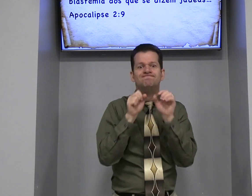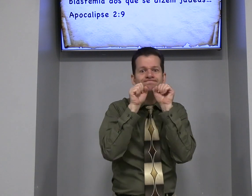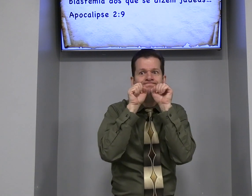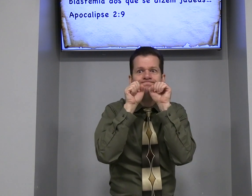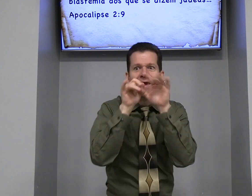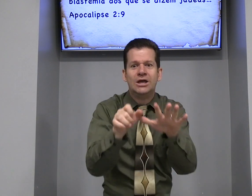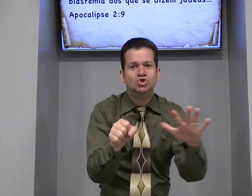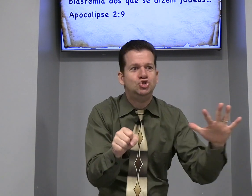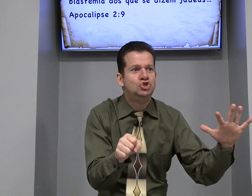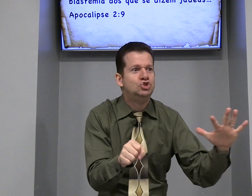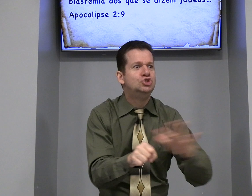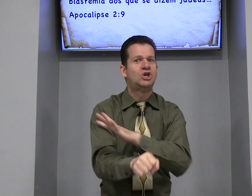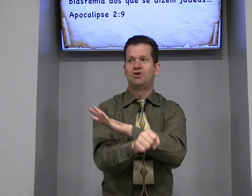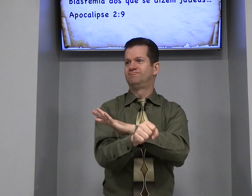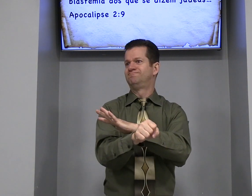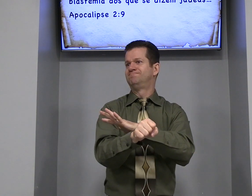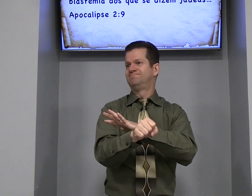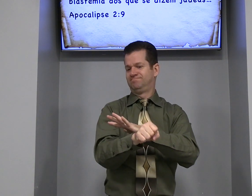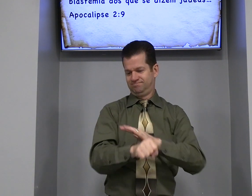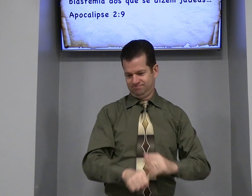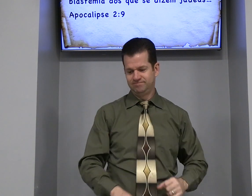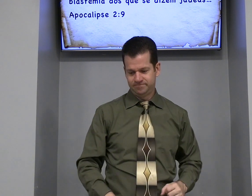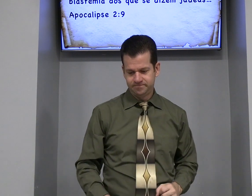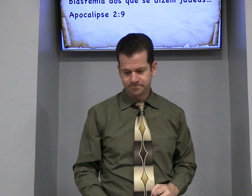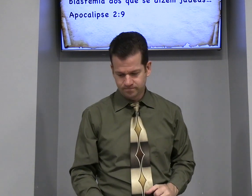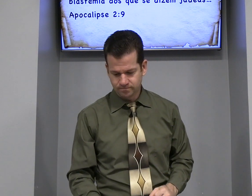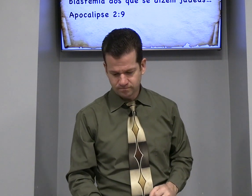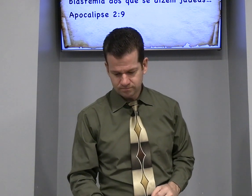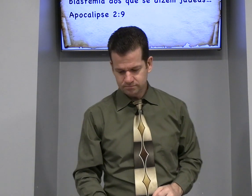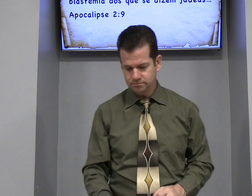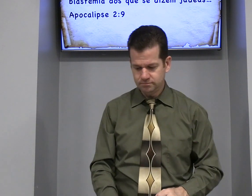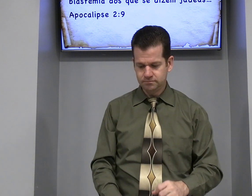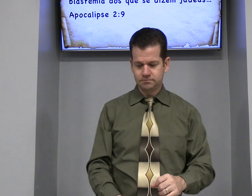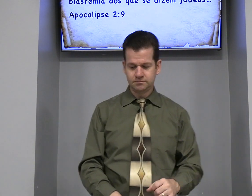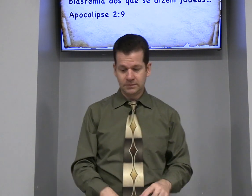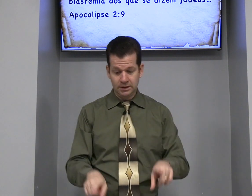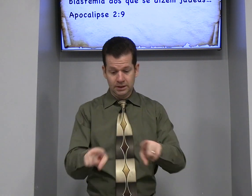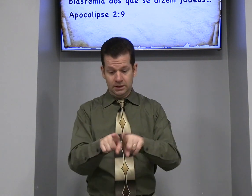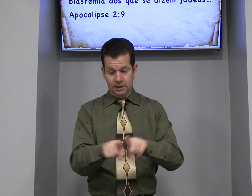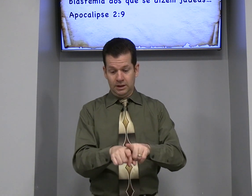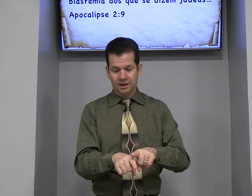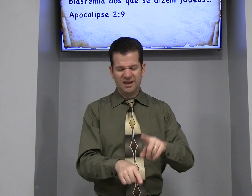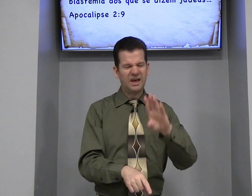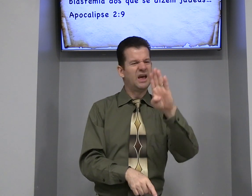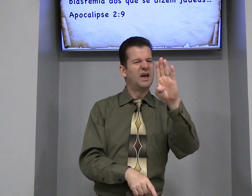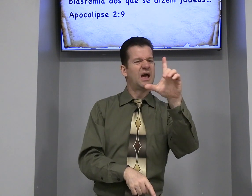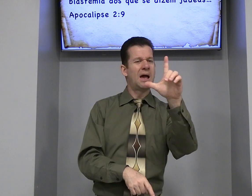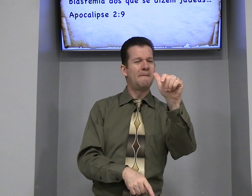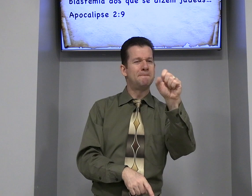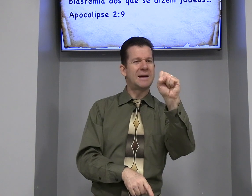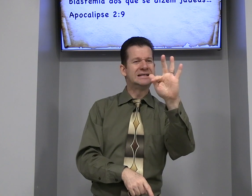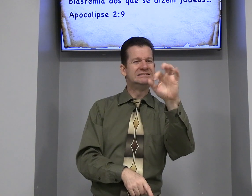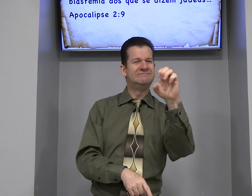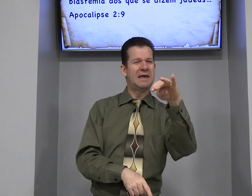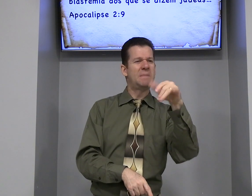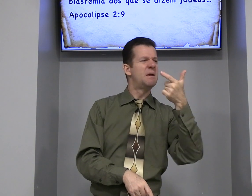Era pobre, mas era rico, cheio. E também a